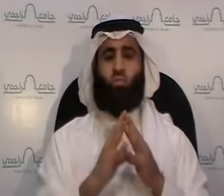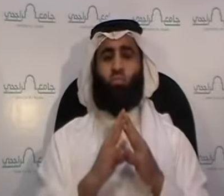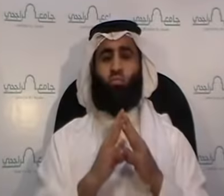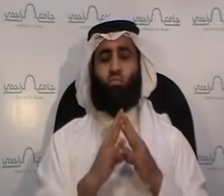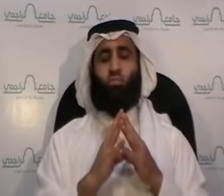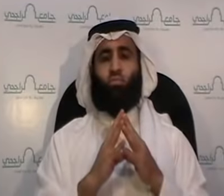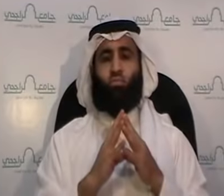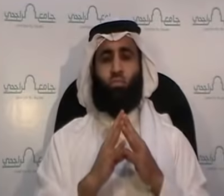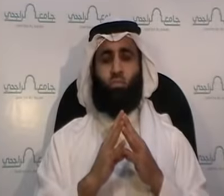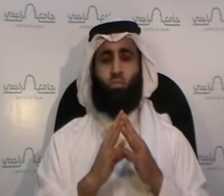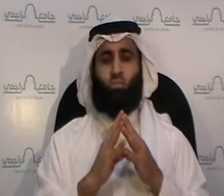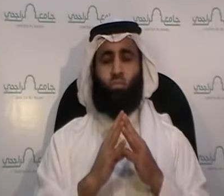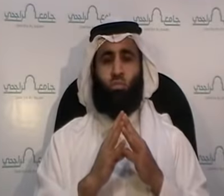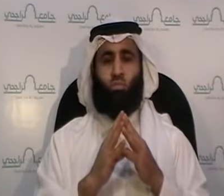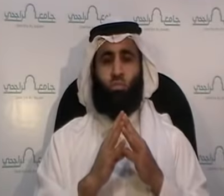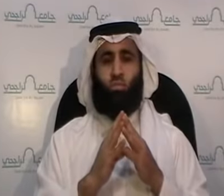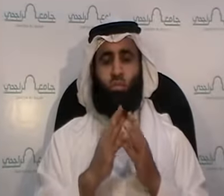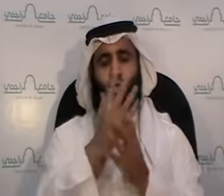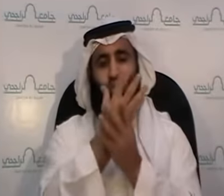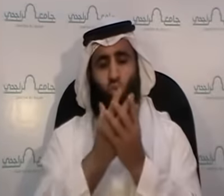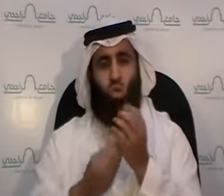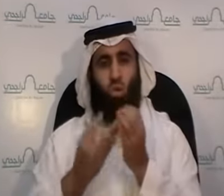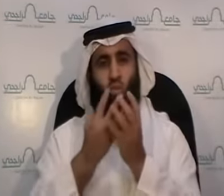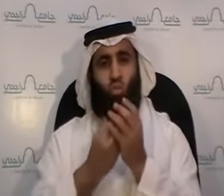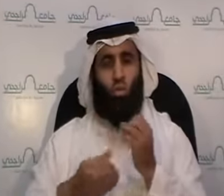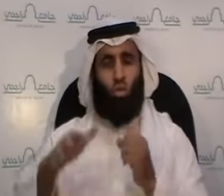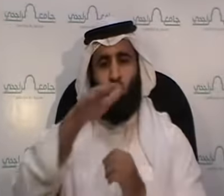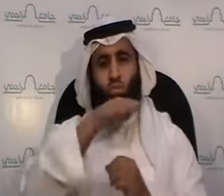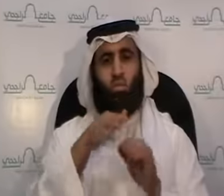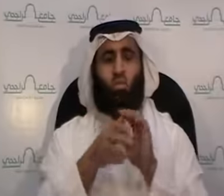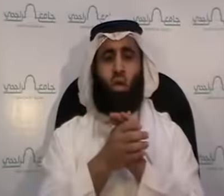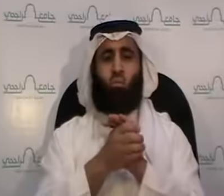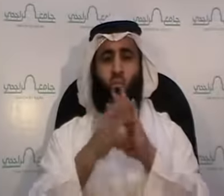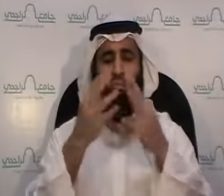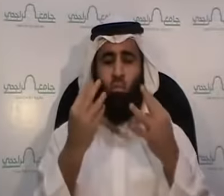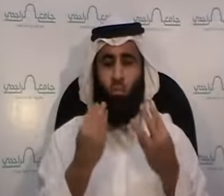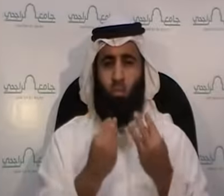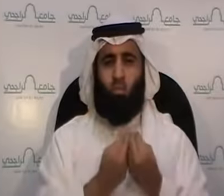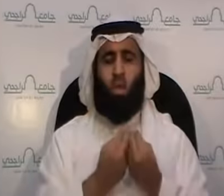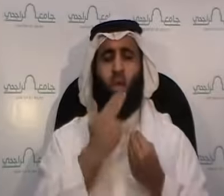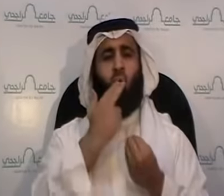وعلى آله وأصحابه البررة الأطهار